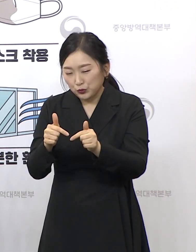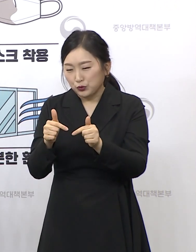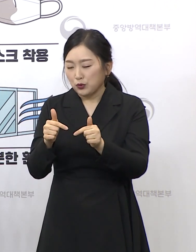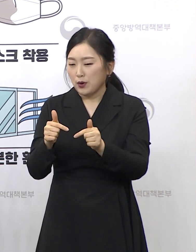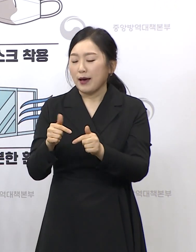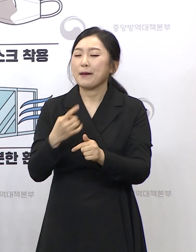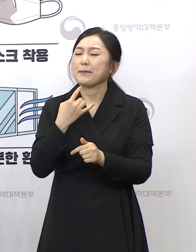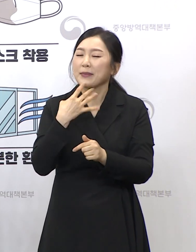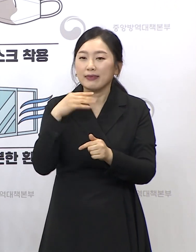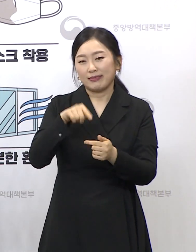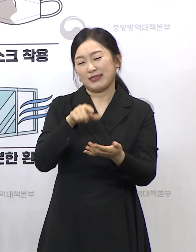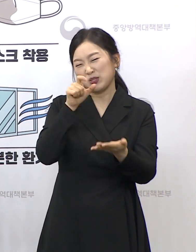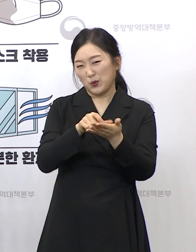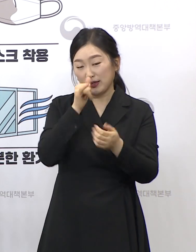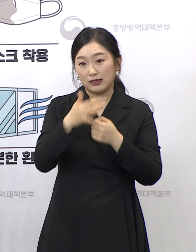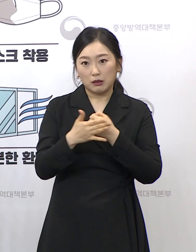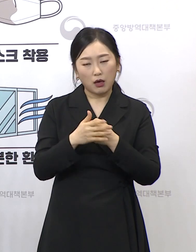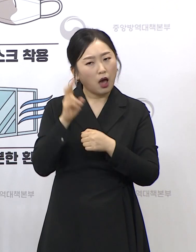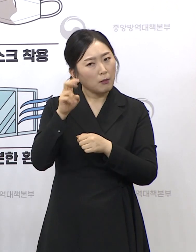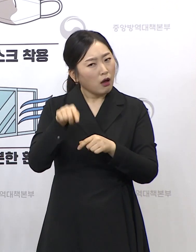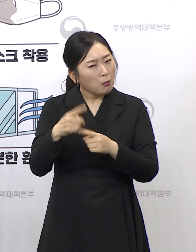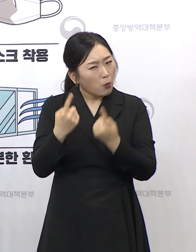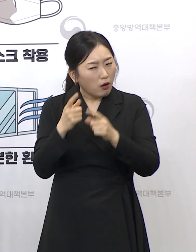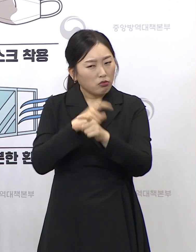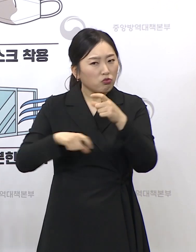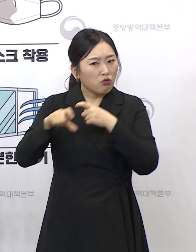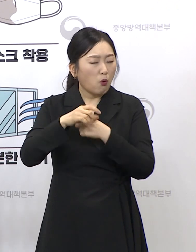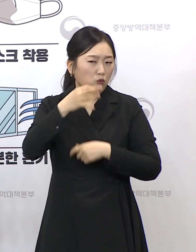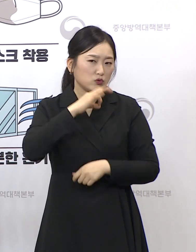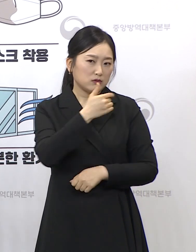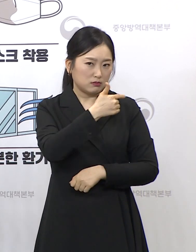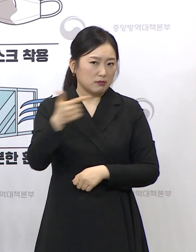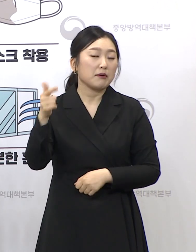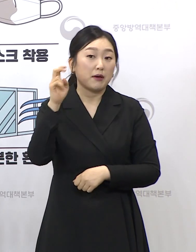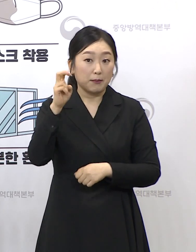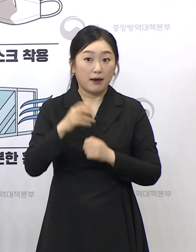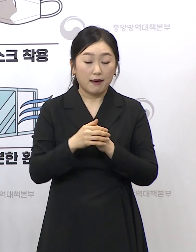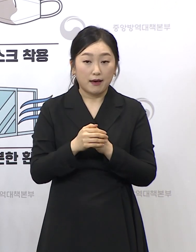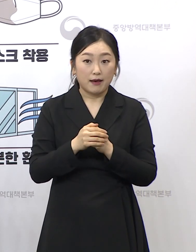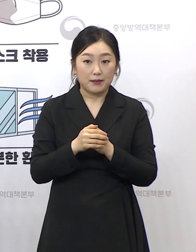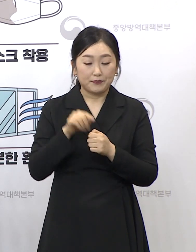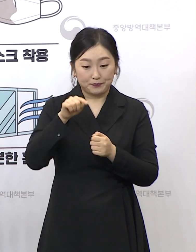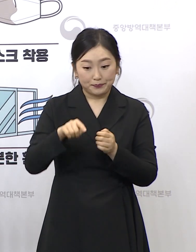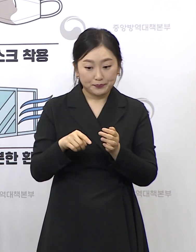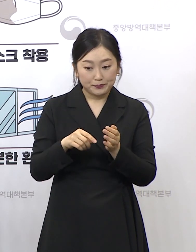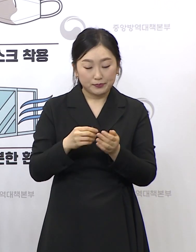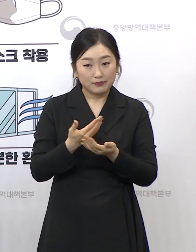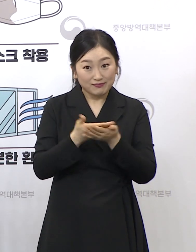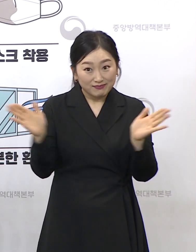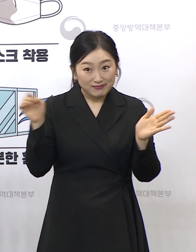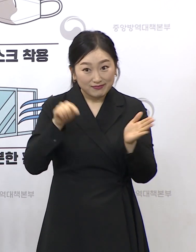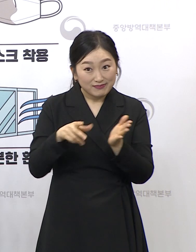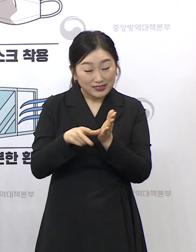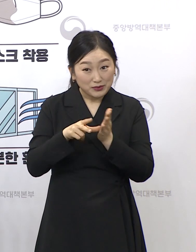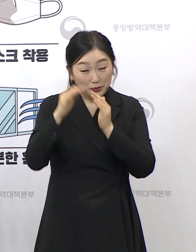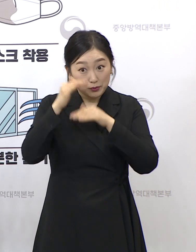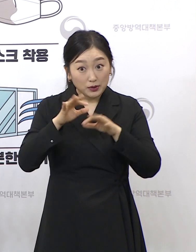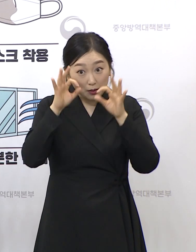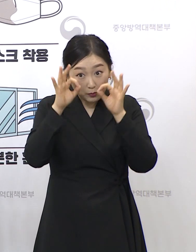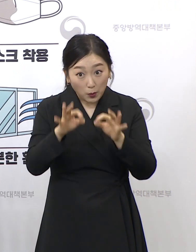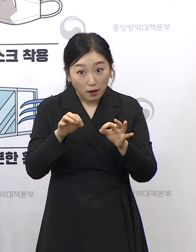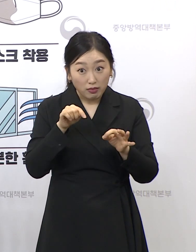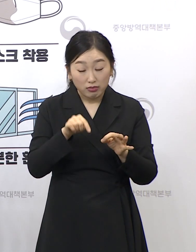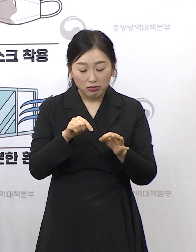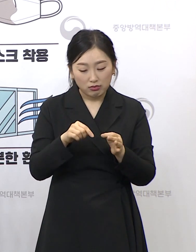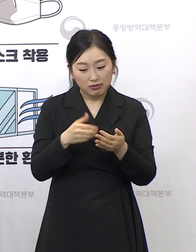있을 것이라고 판단을 하고 있습니다. 보도자료의 그래프를 보시면 푸른색 음영으로 표시된 누적 접종률이 증가됨에